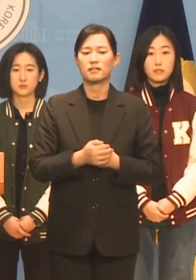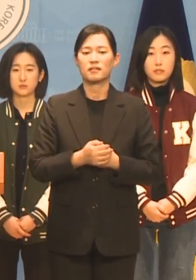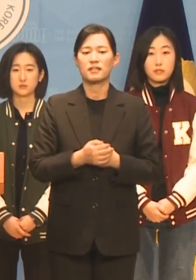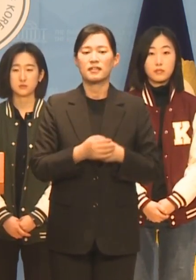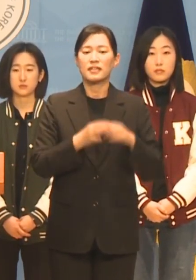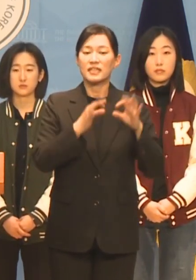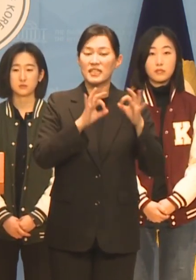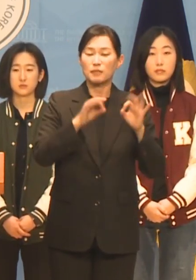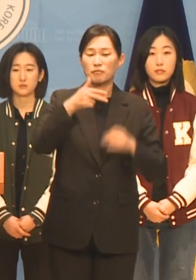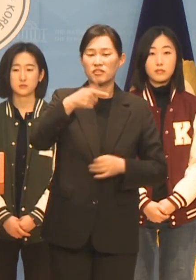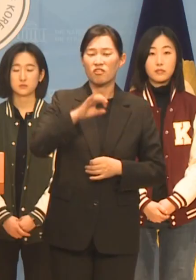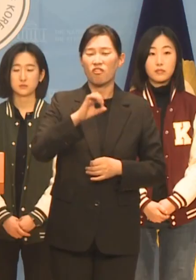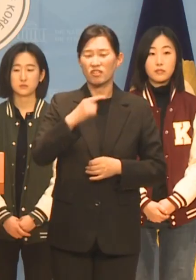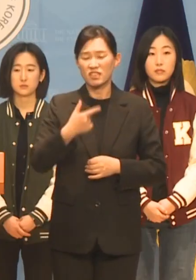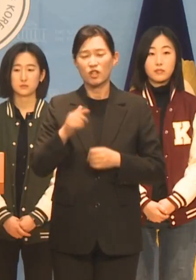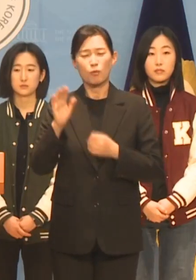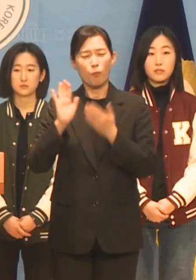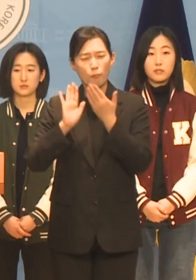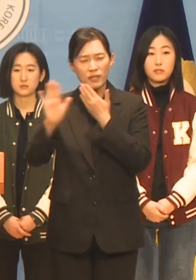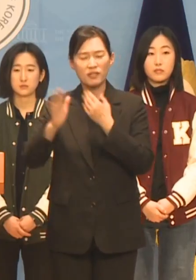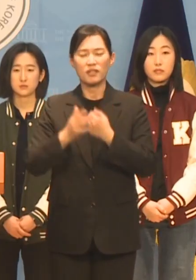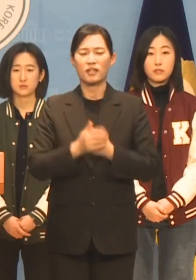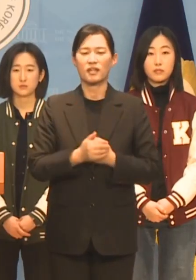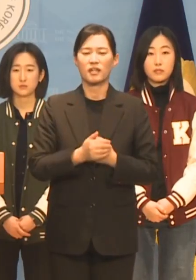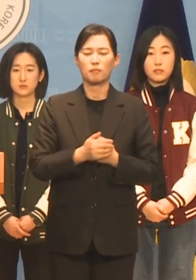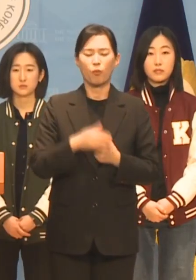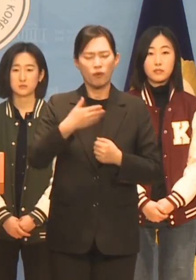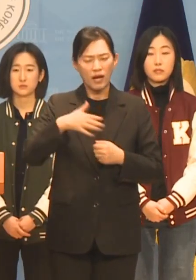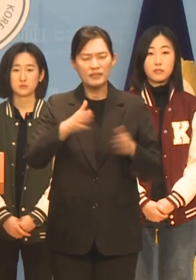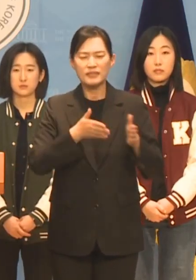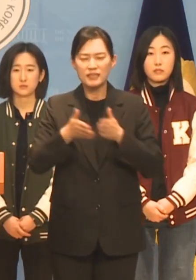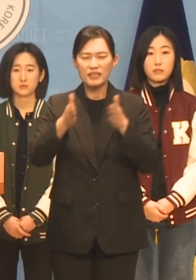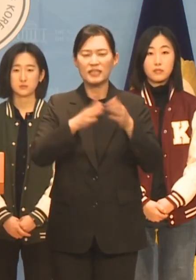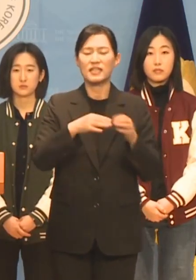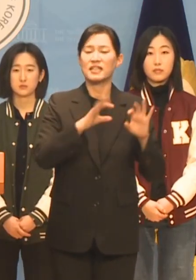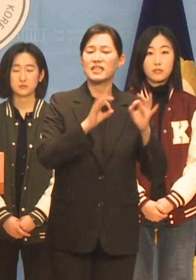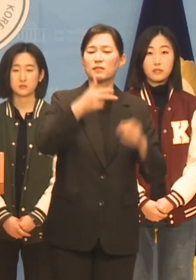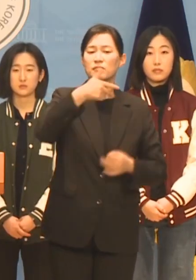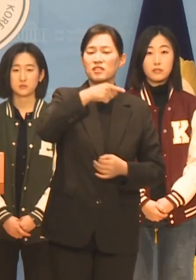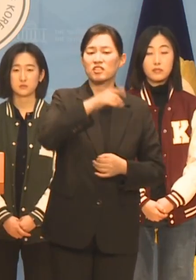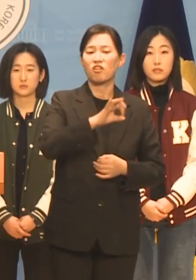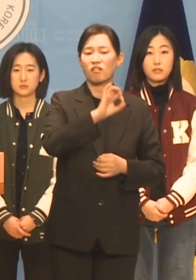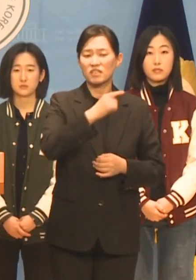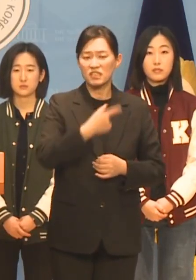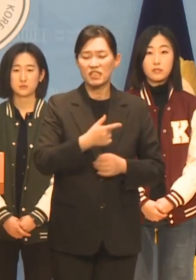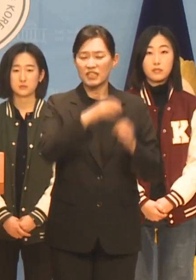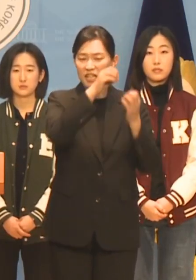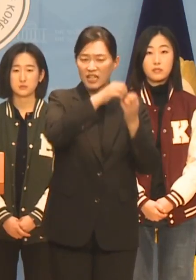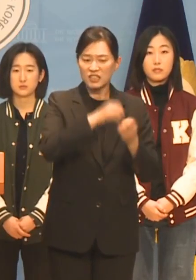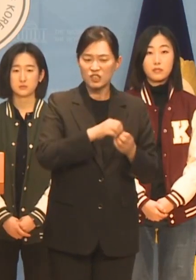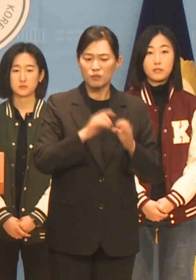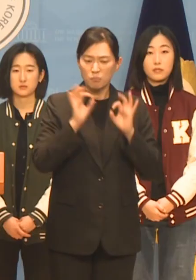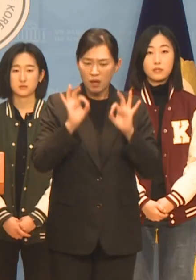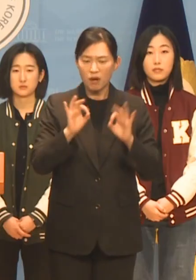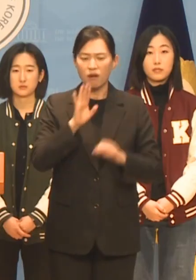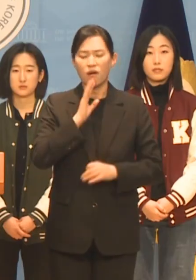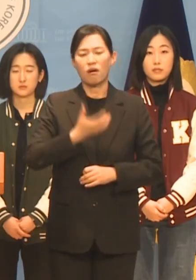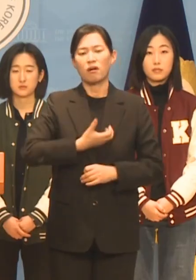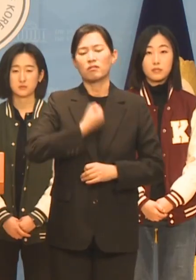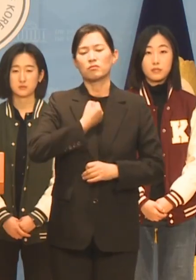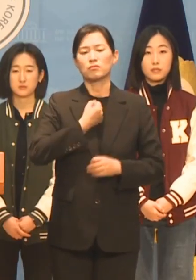김정은 국무위원장과 미래, 김정은 국무위원장이 가는 길, 김정은 국무위원장과 계승, 충격적이지